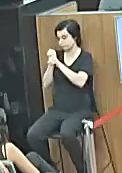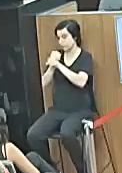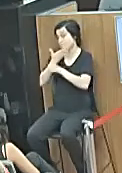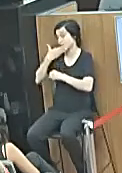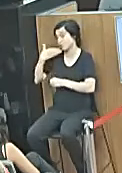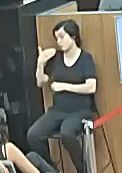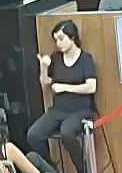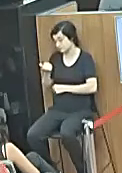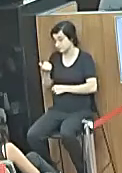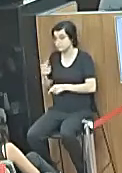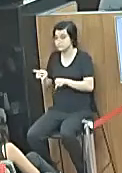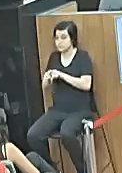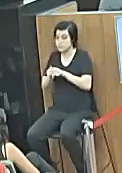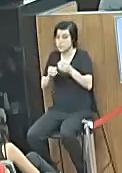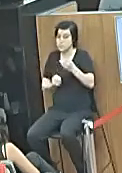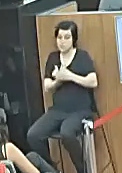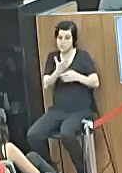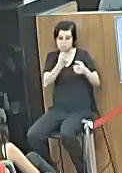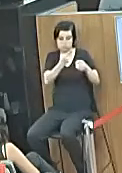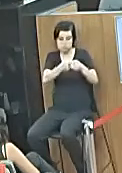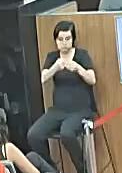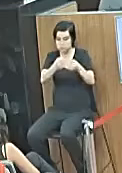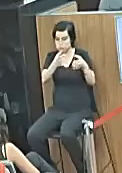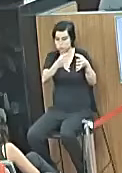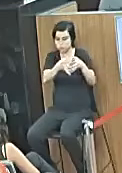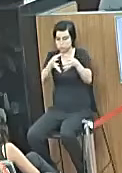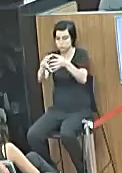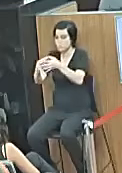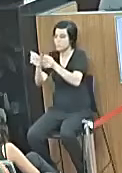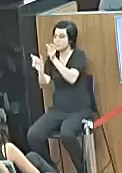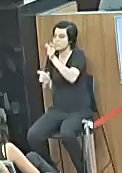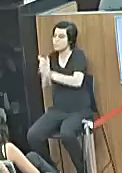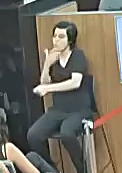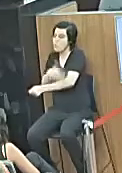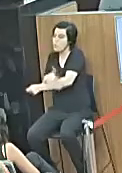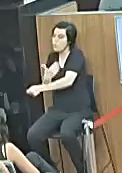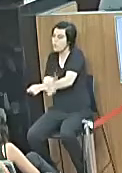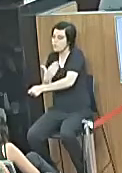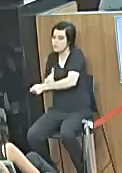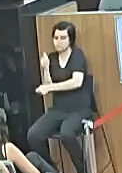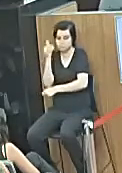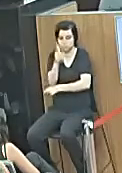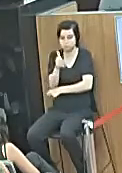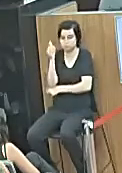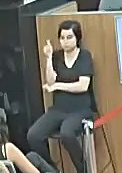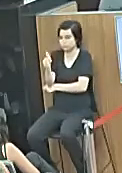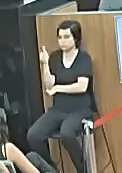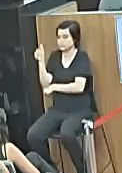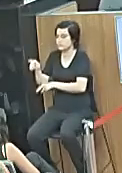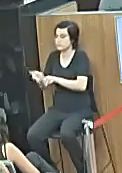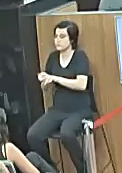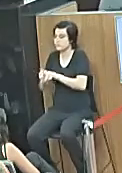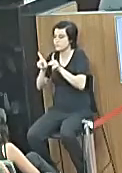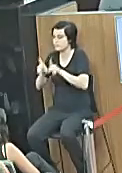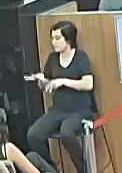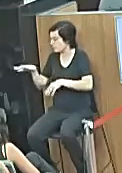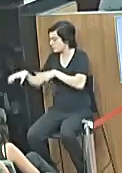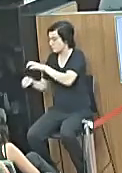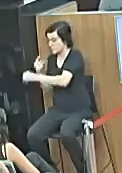implantar centros regionais para a população em situação de rua e catadores de materiais recicláveis